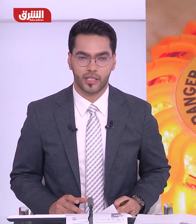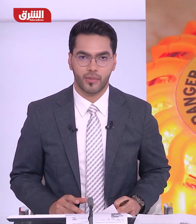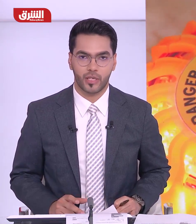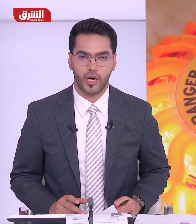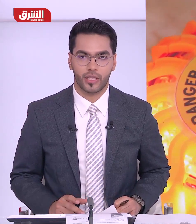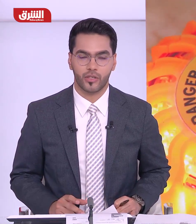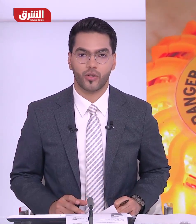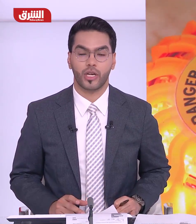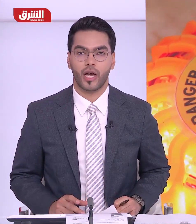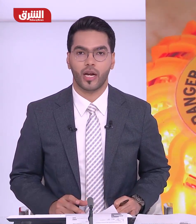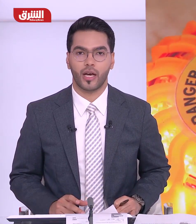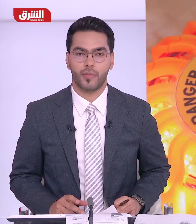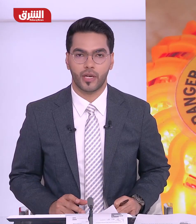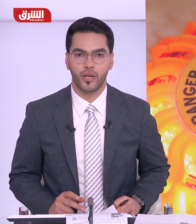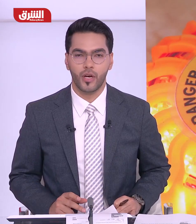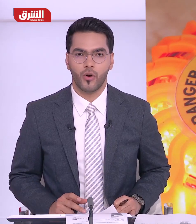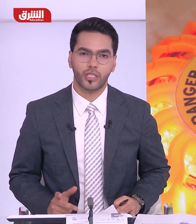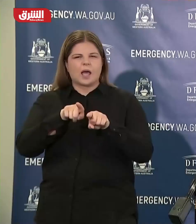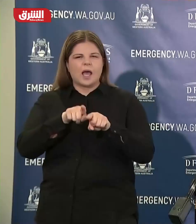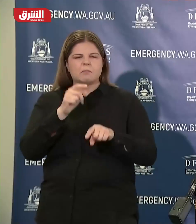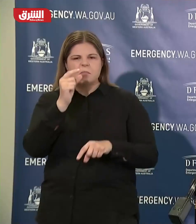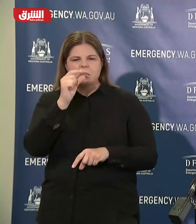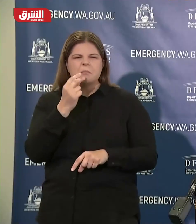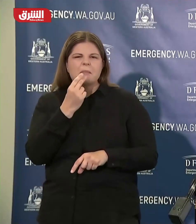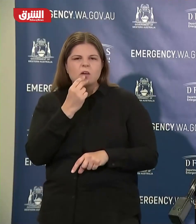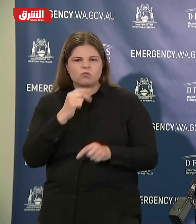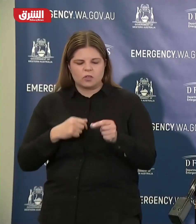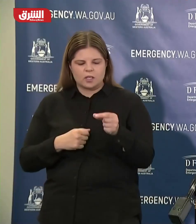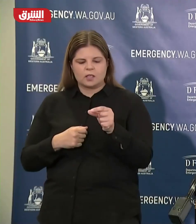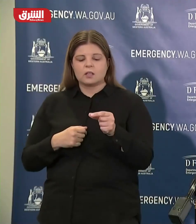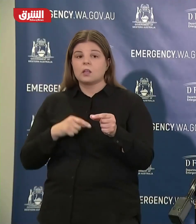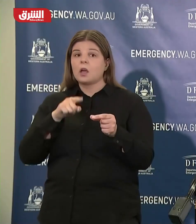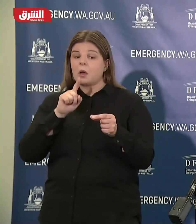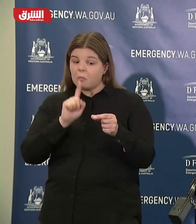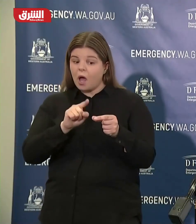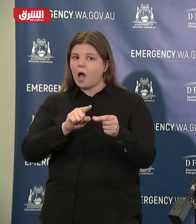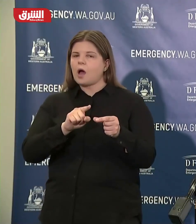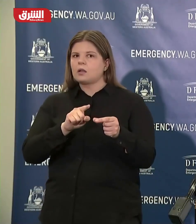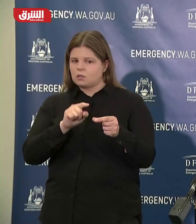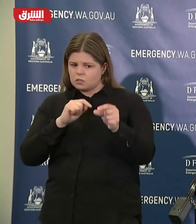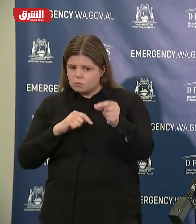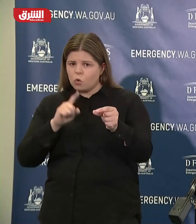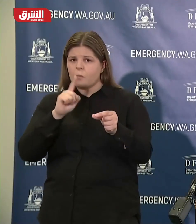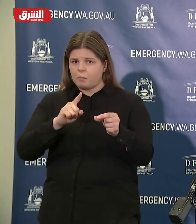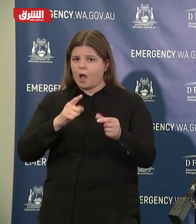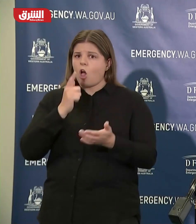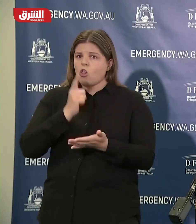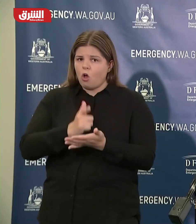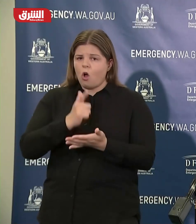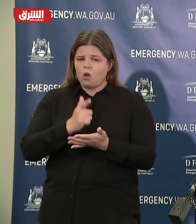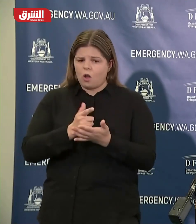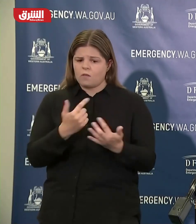بيرث عاصمه ولايه استراليا الغربيه وسط حاله التاهوبي للخطر الاشعاعي اعتذرت شركه